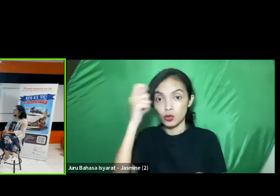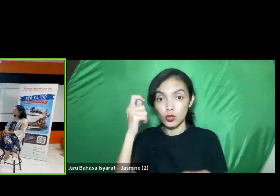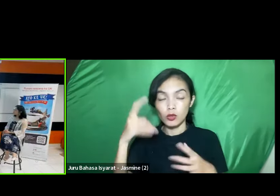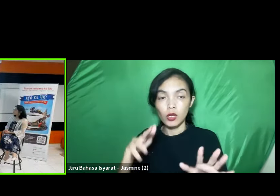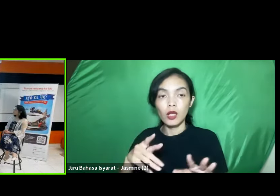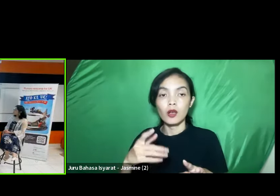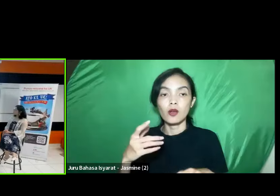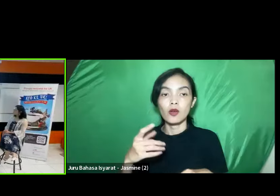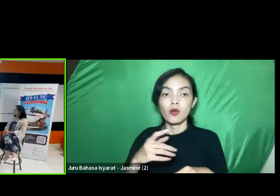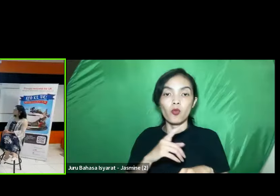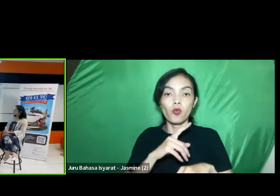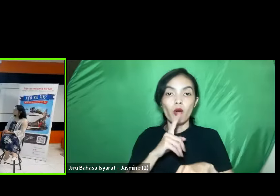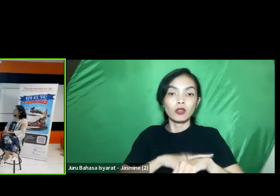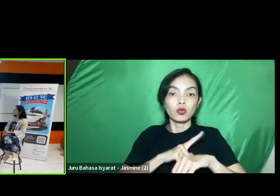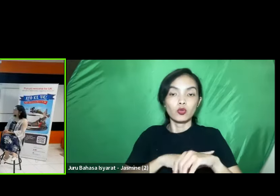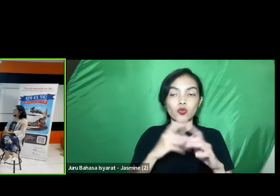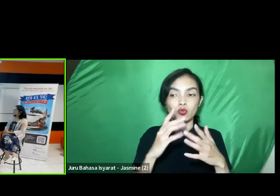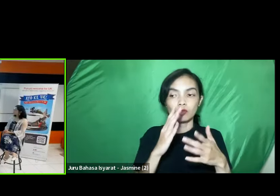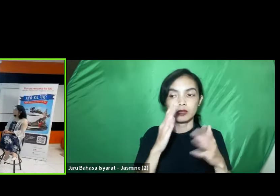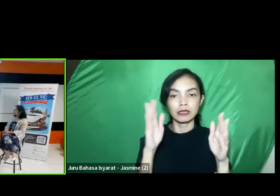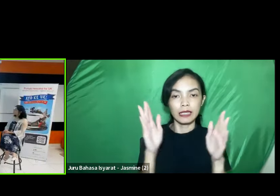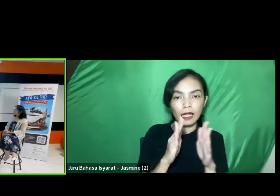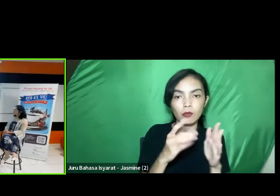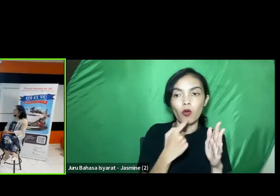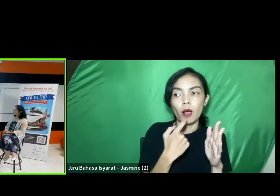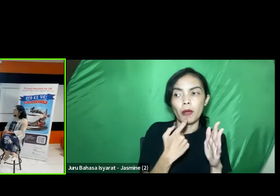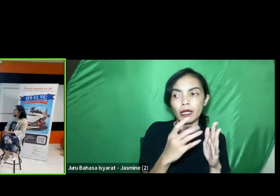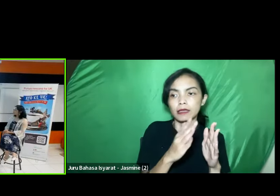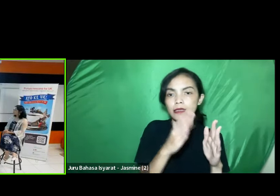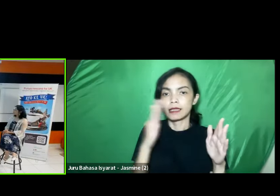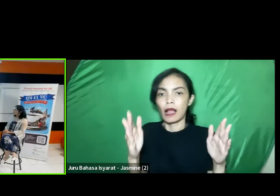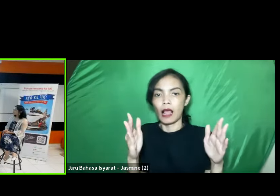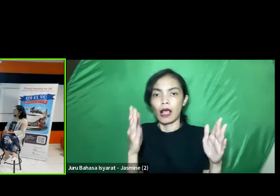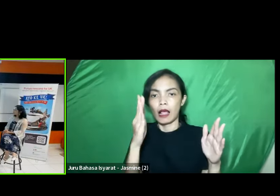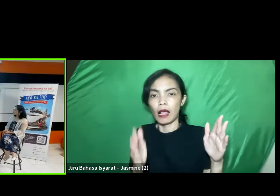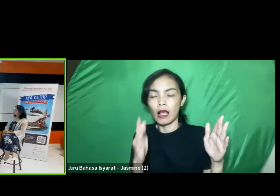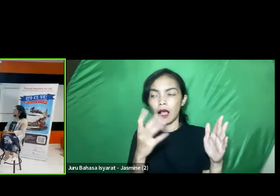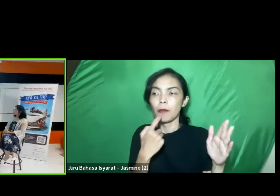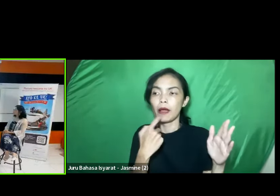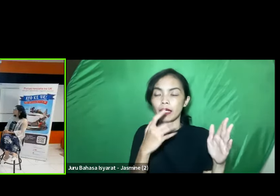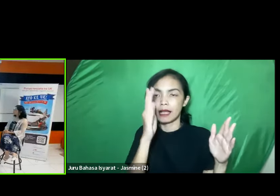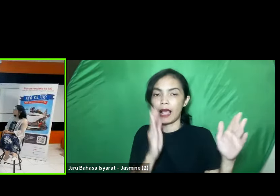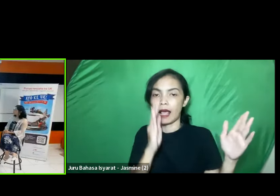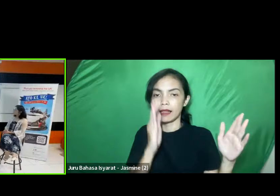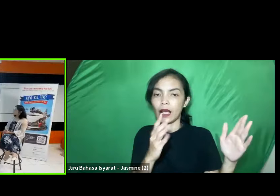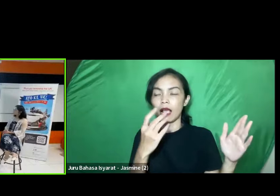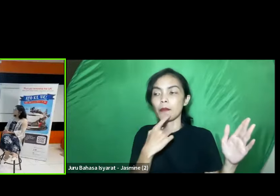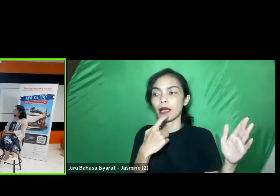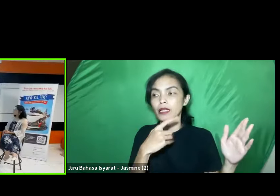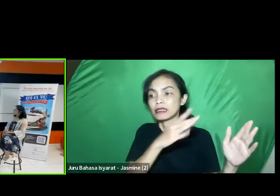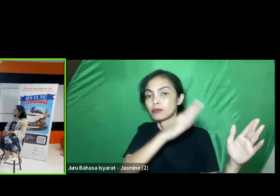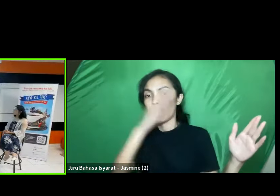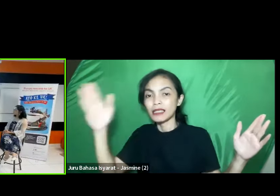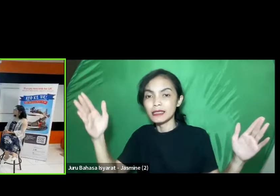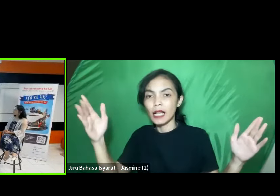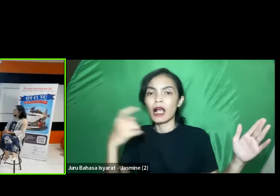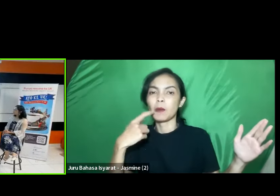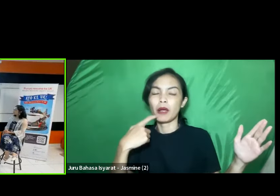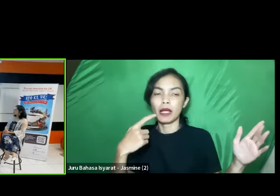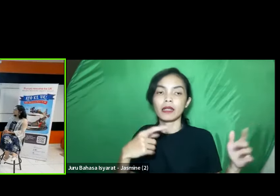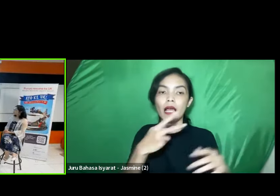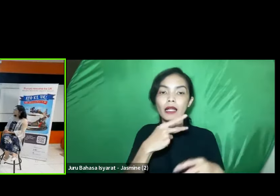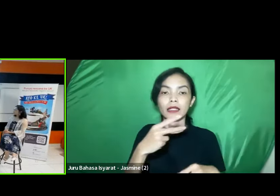medium ternya long ternya ngapain dan pasti selain kalian nyapin plan A pasti ada plan B Plan c-nya gitu nah waktu